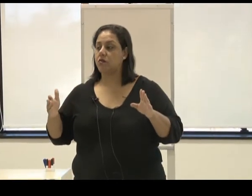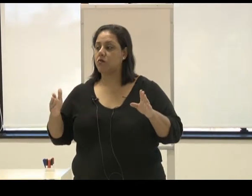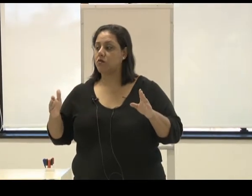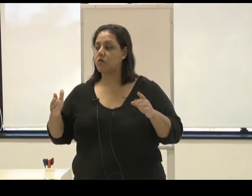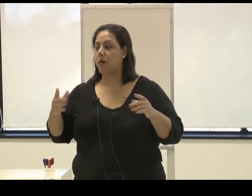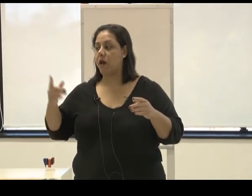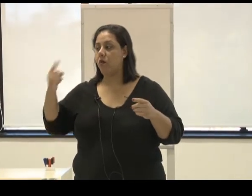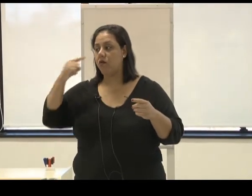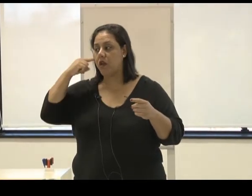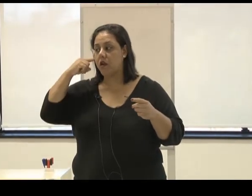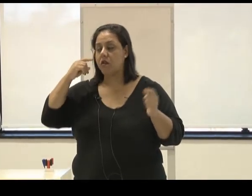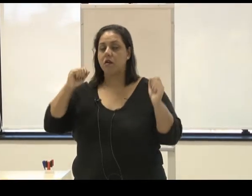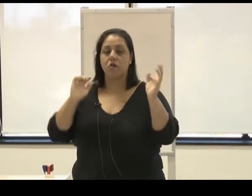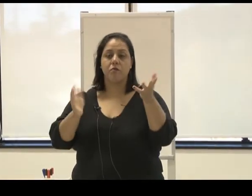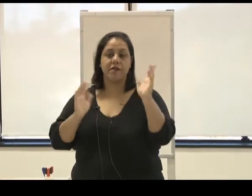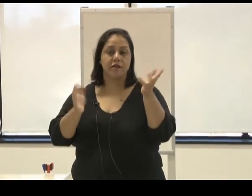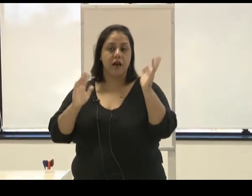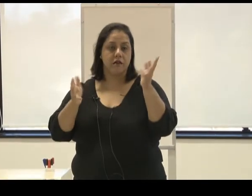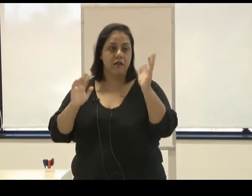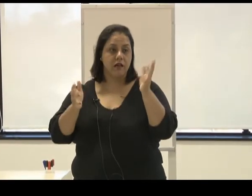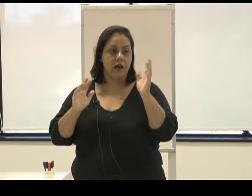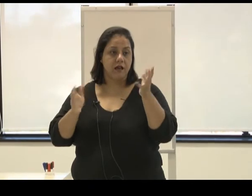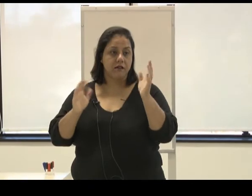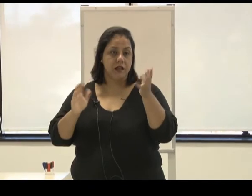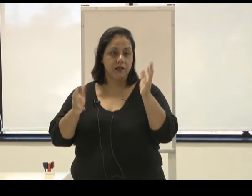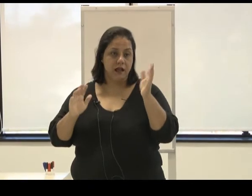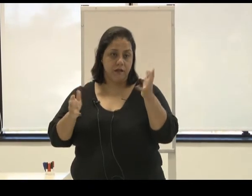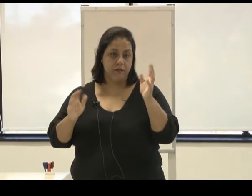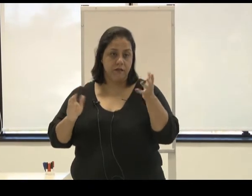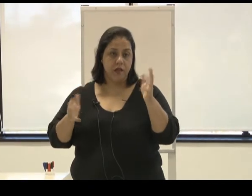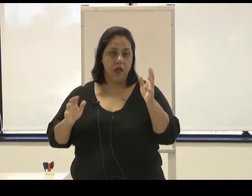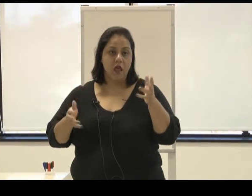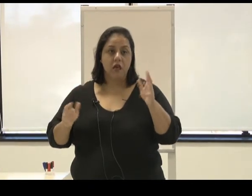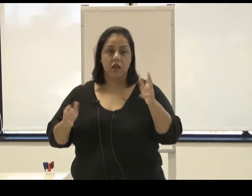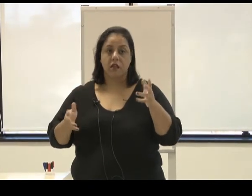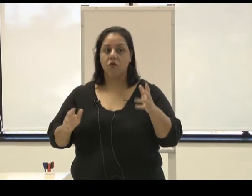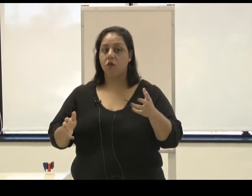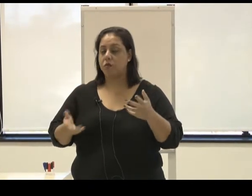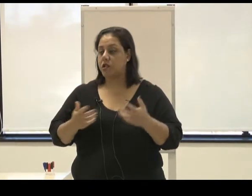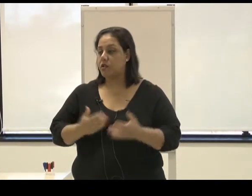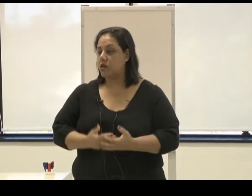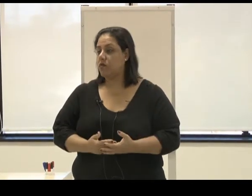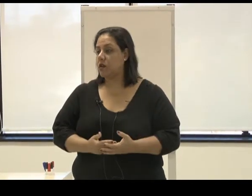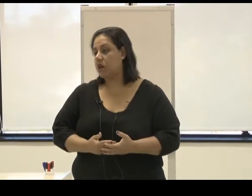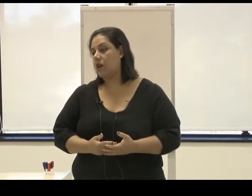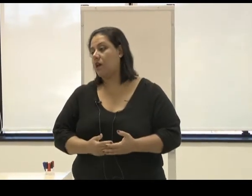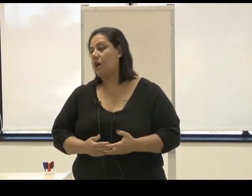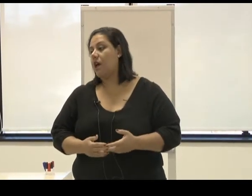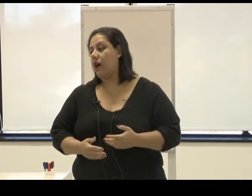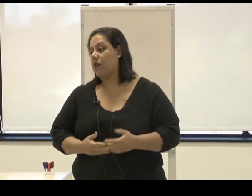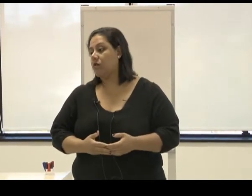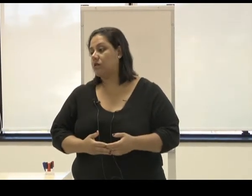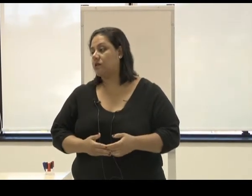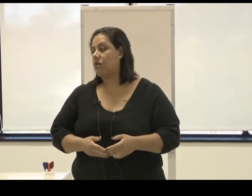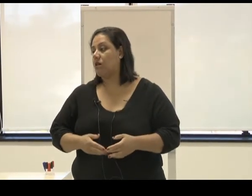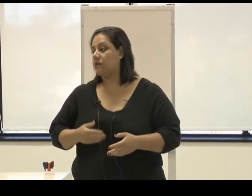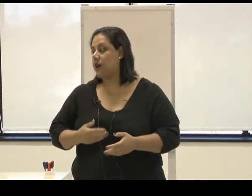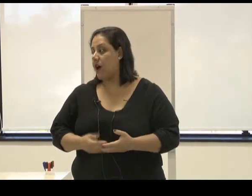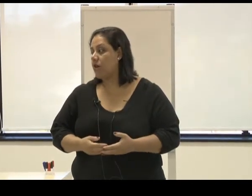segundos para ouvir e começar a sinalizar. Então, o objetivo aqui é que vocês agora saiam